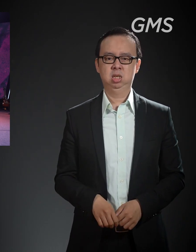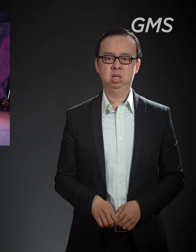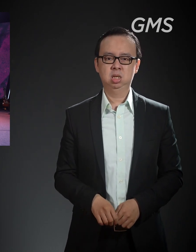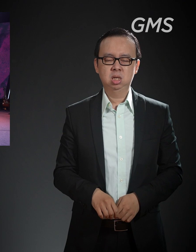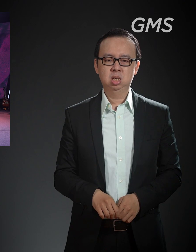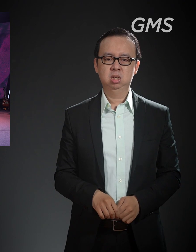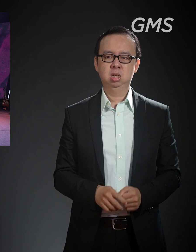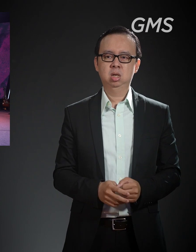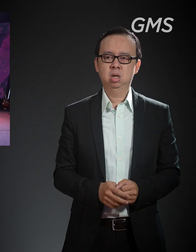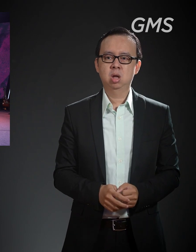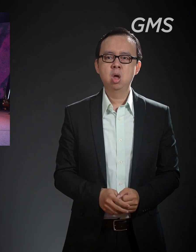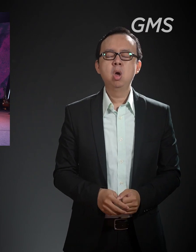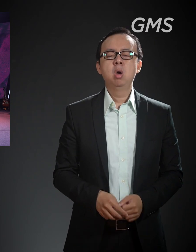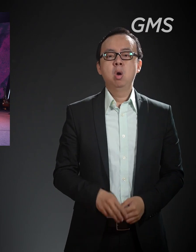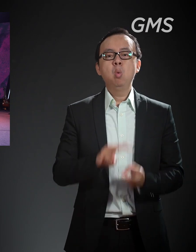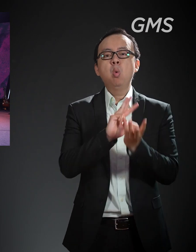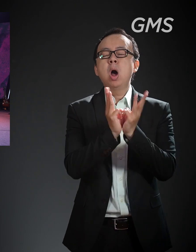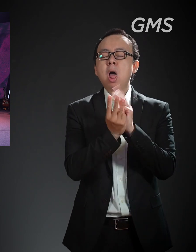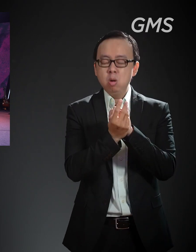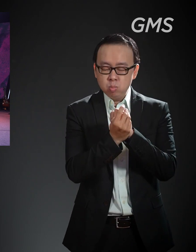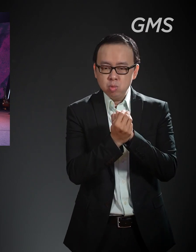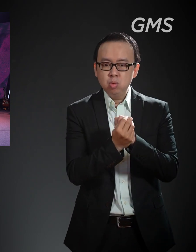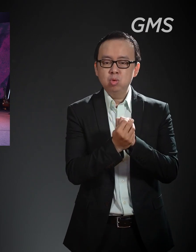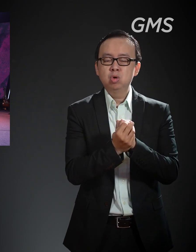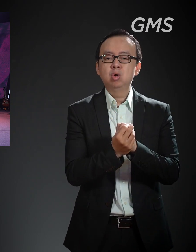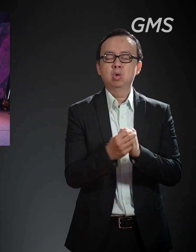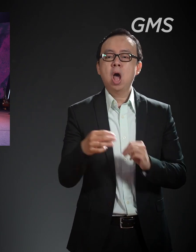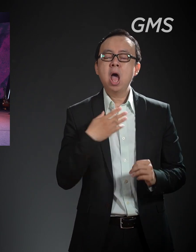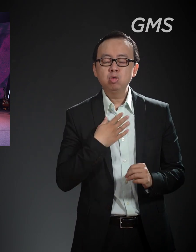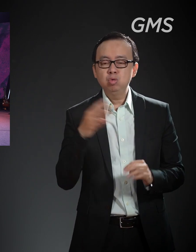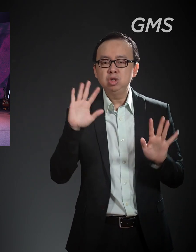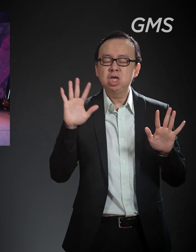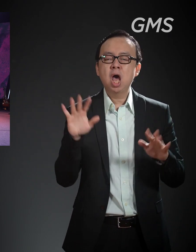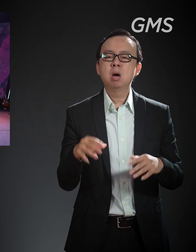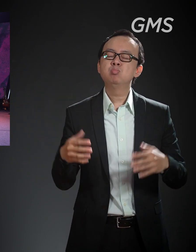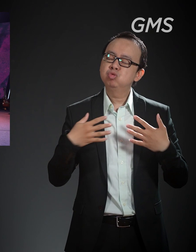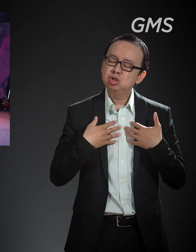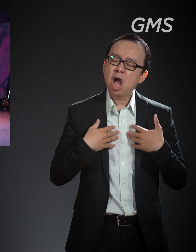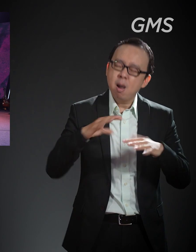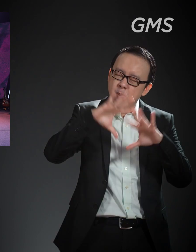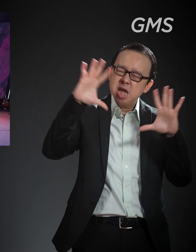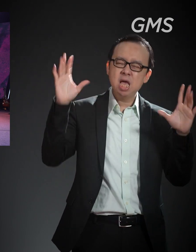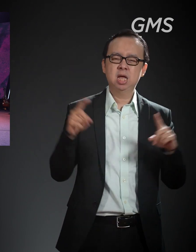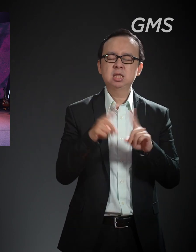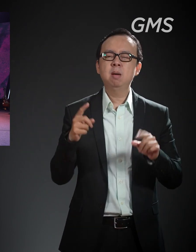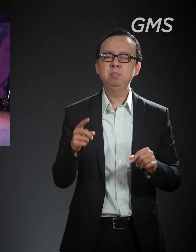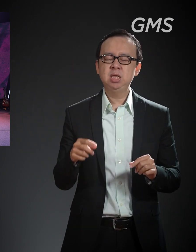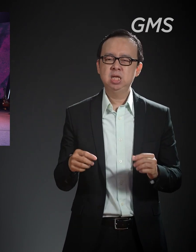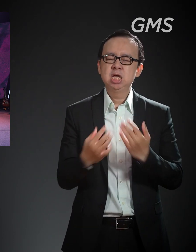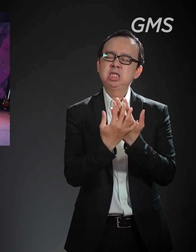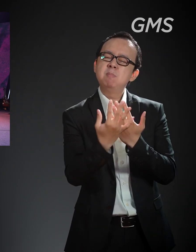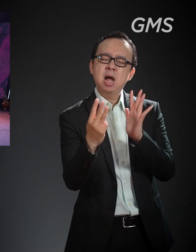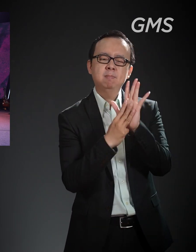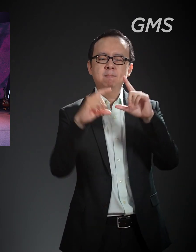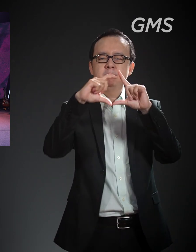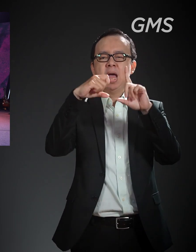semampunya. Padahal mereka melebihi kemampuan mereka. Dan mereka meminta dan mendesak kepada Paulus. Ini yang